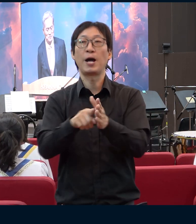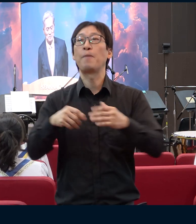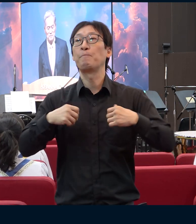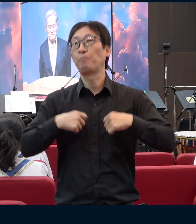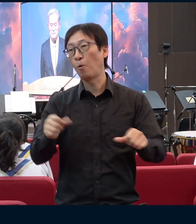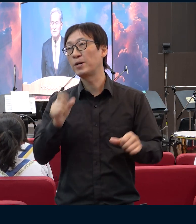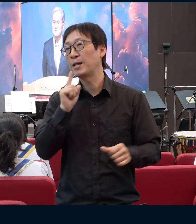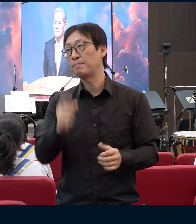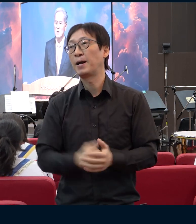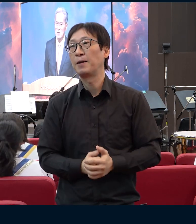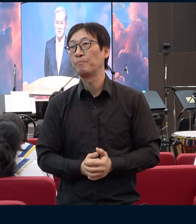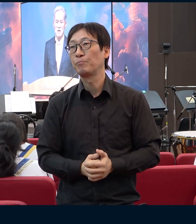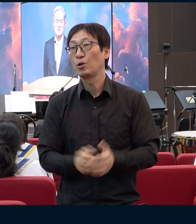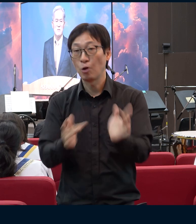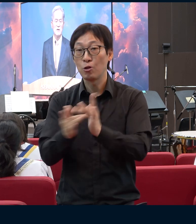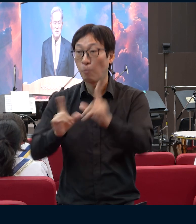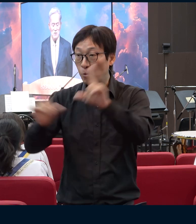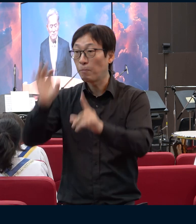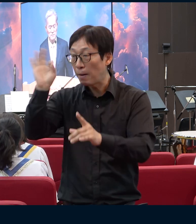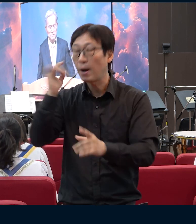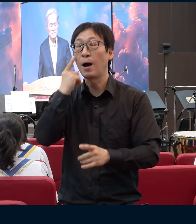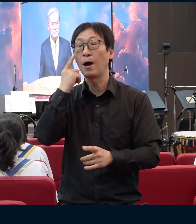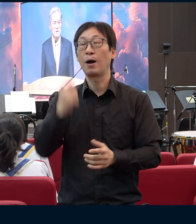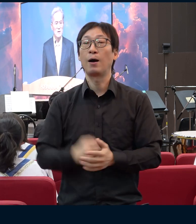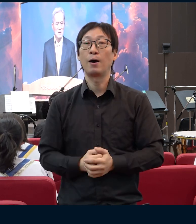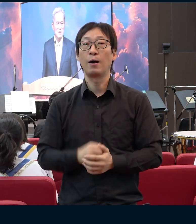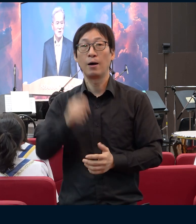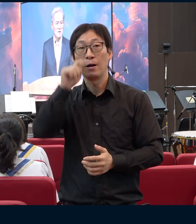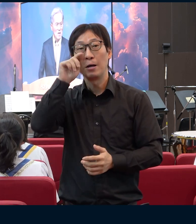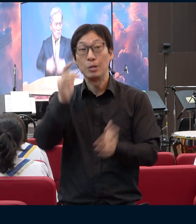보십시오. 그분은 겟세마네에서